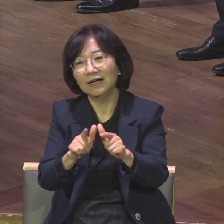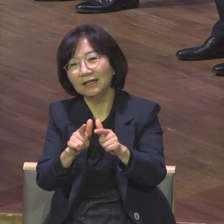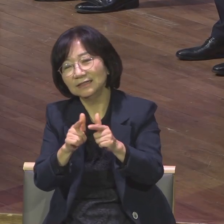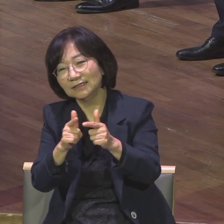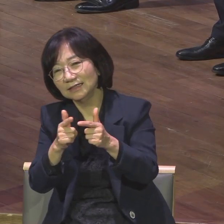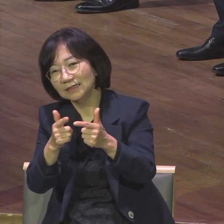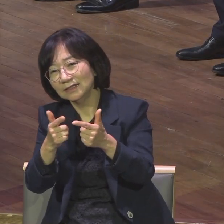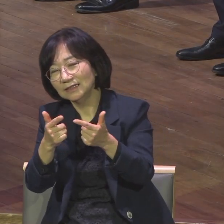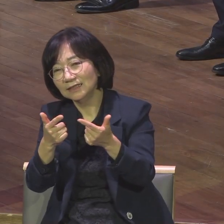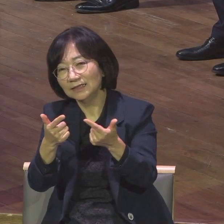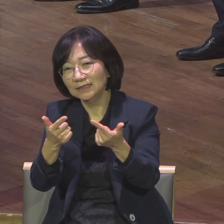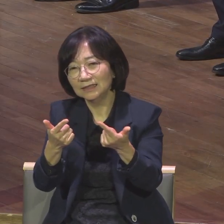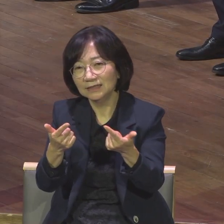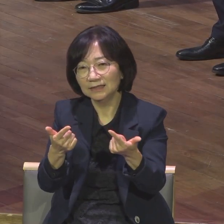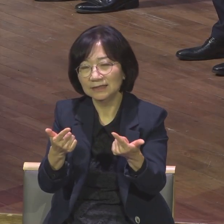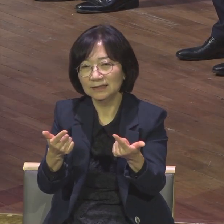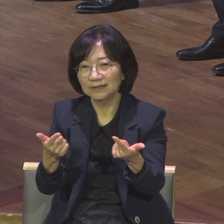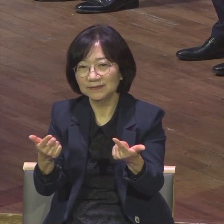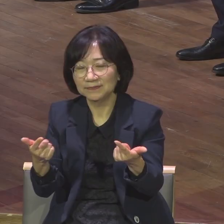아끼지 않으리